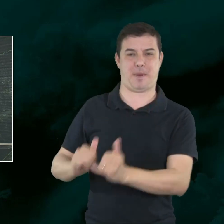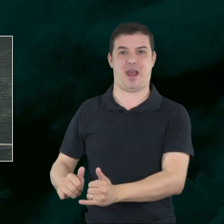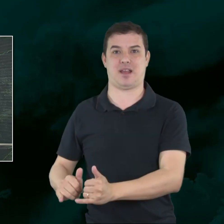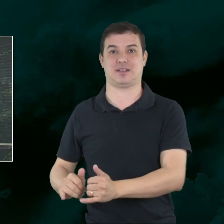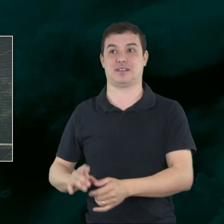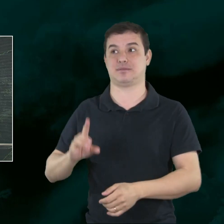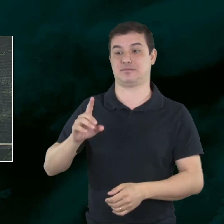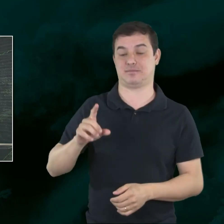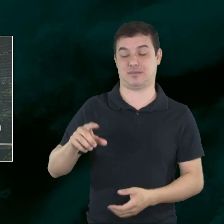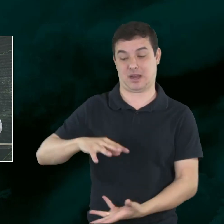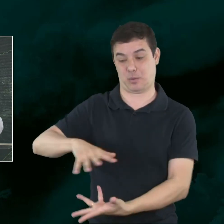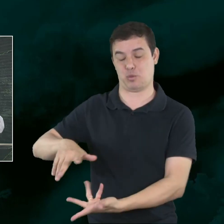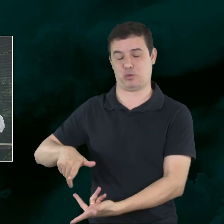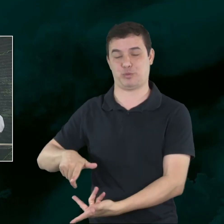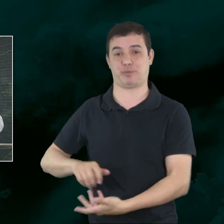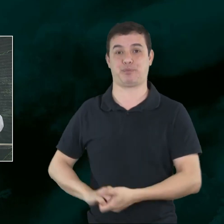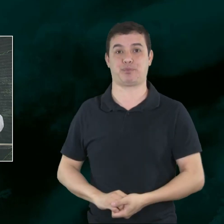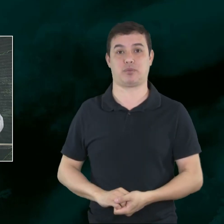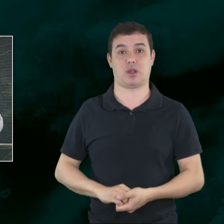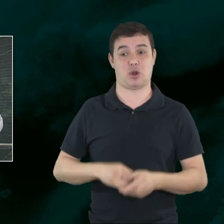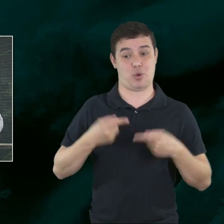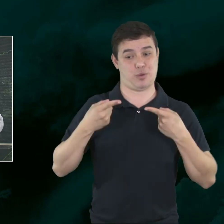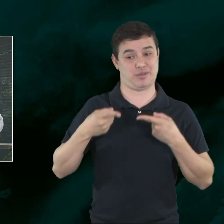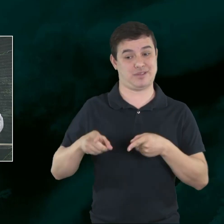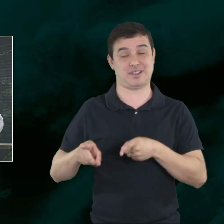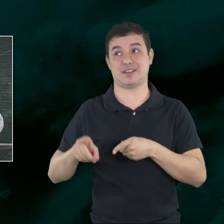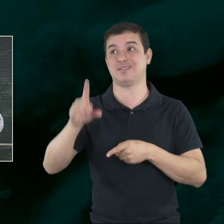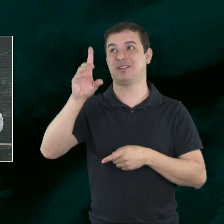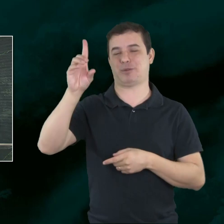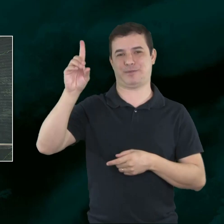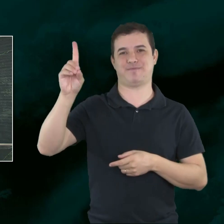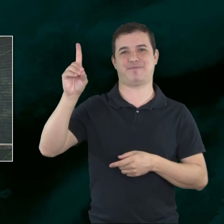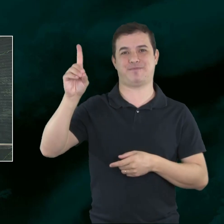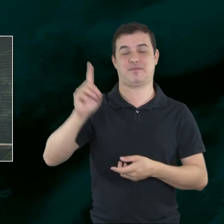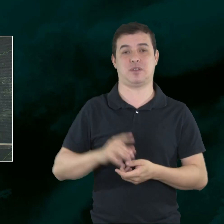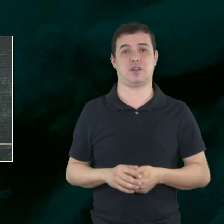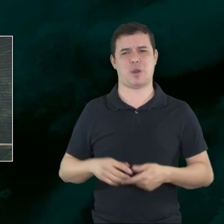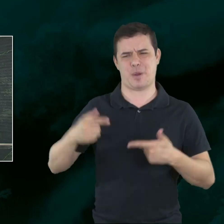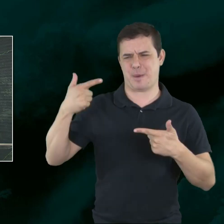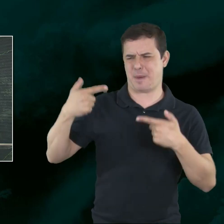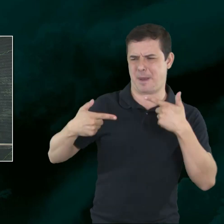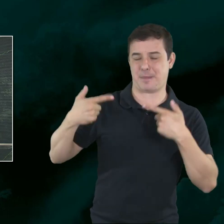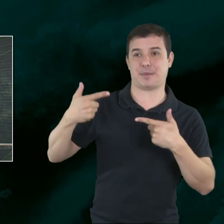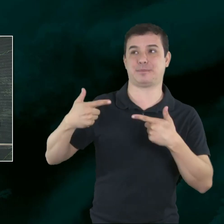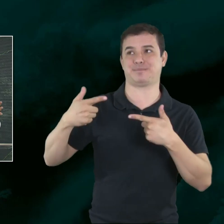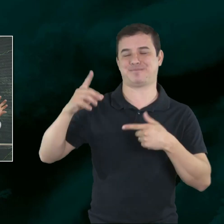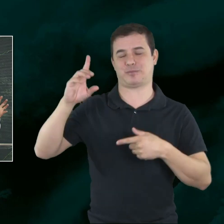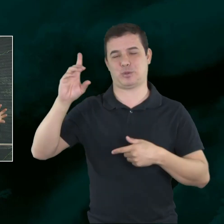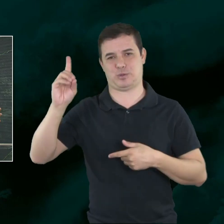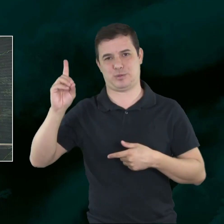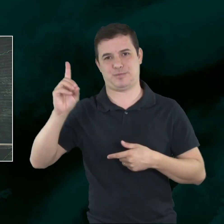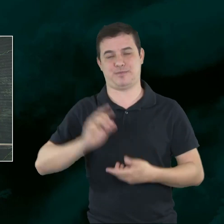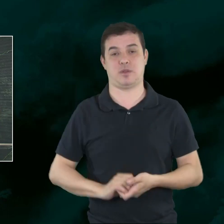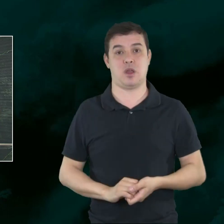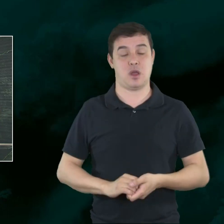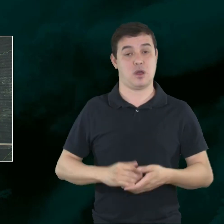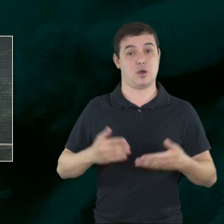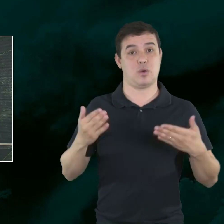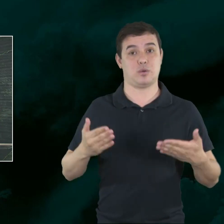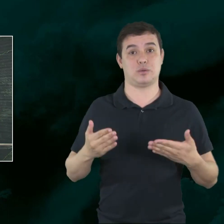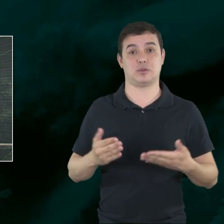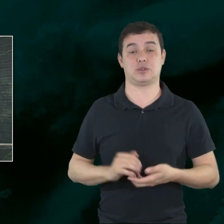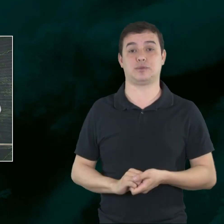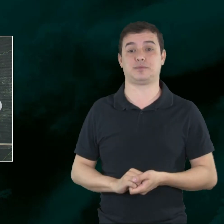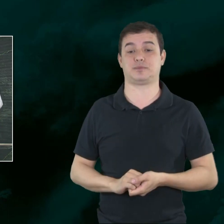Satanás. E por causa disso, ele então foi lançado, né,